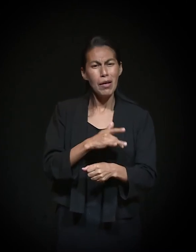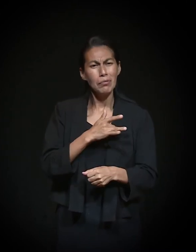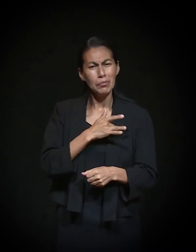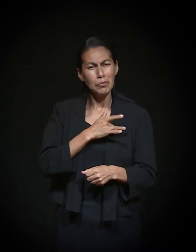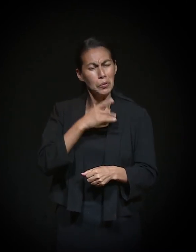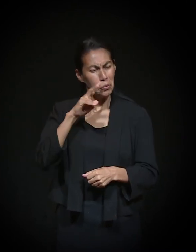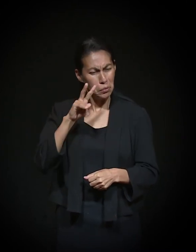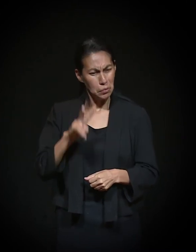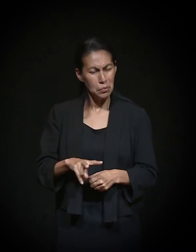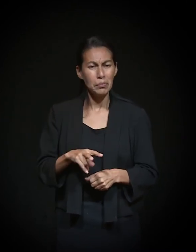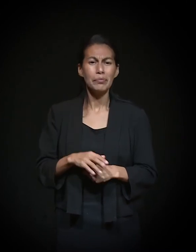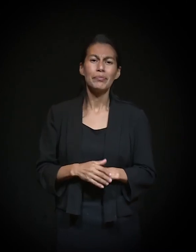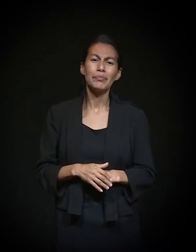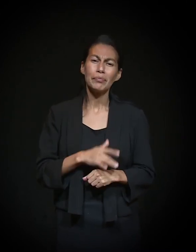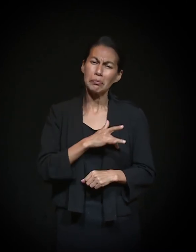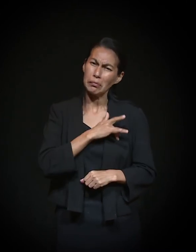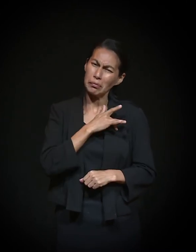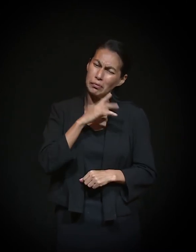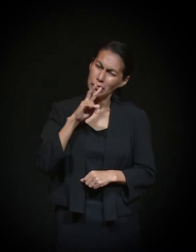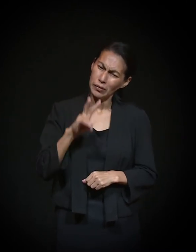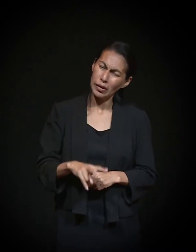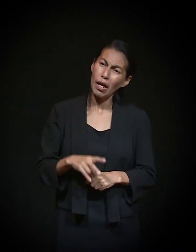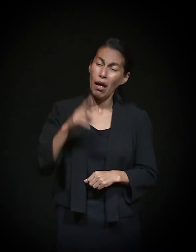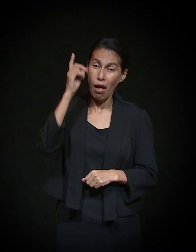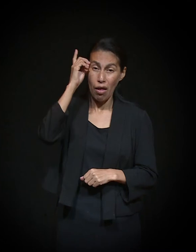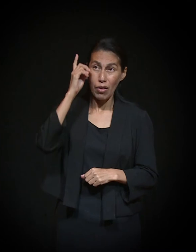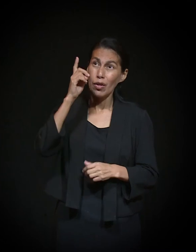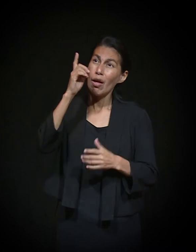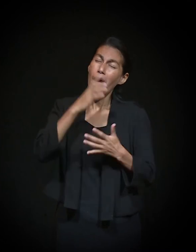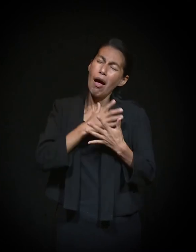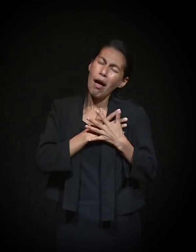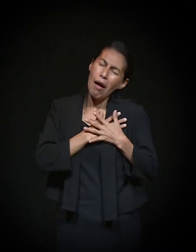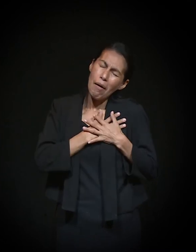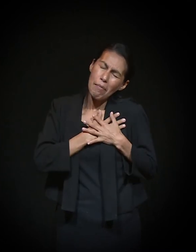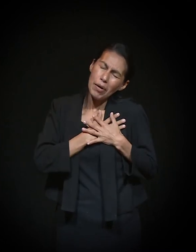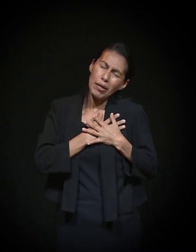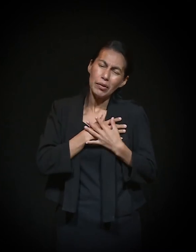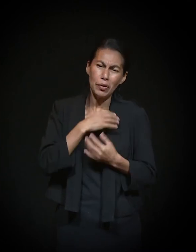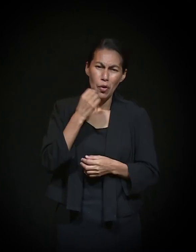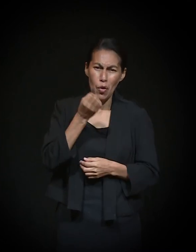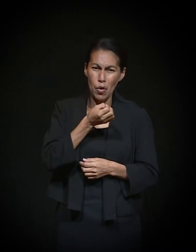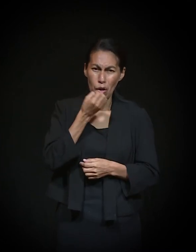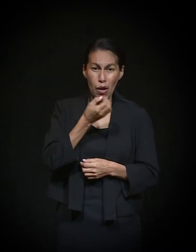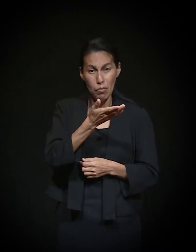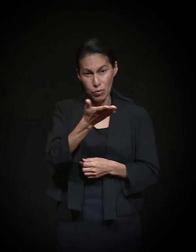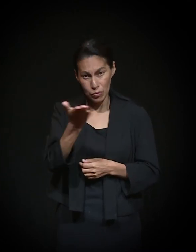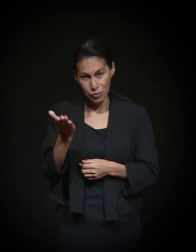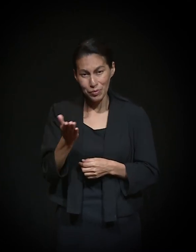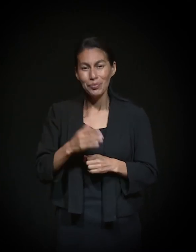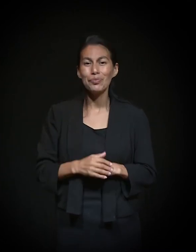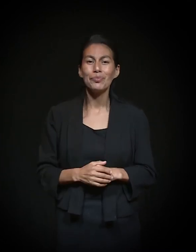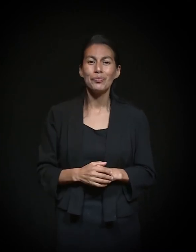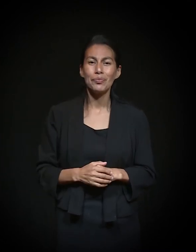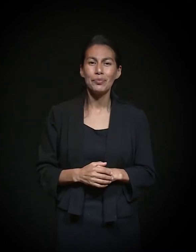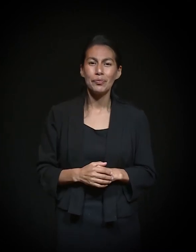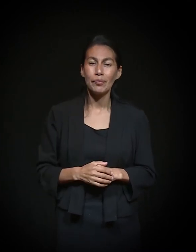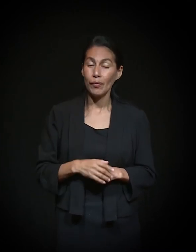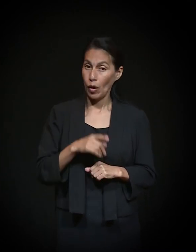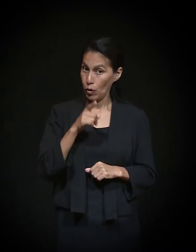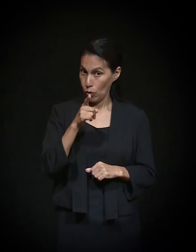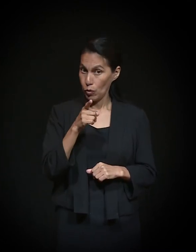voluntaria y de corazón, porque aman a Dios. Y oran fervientemente por